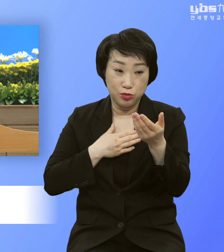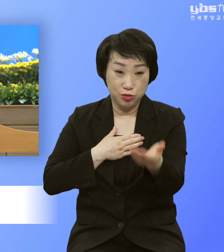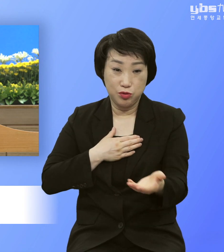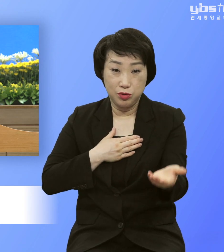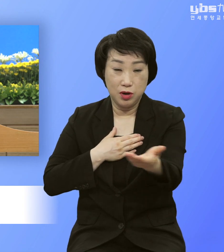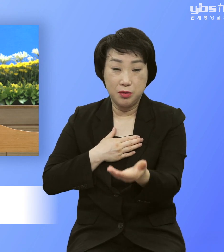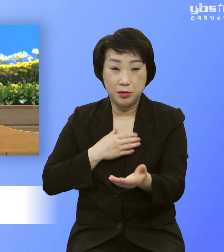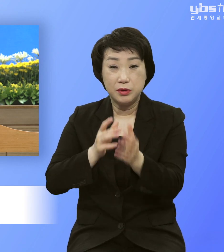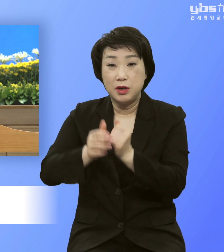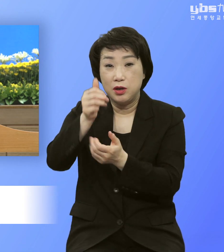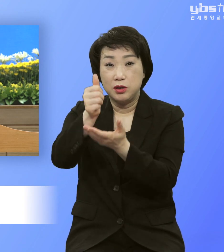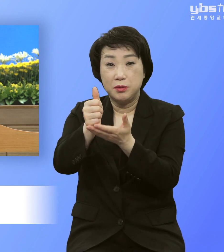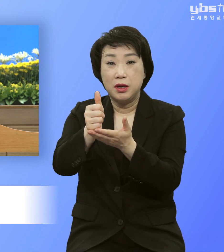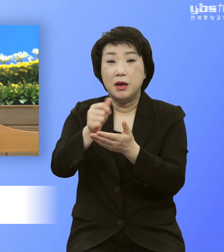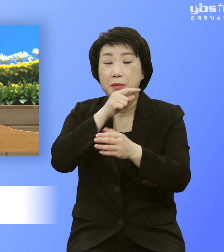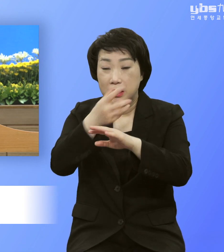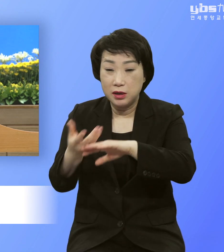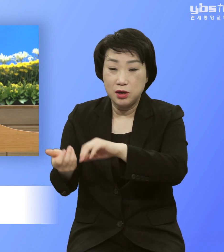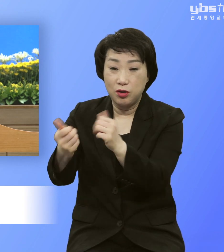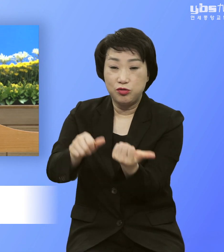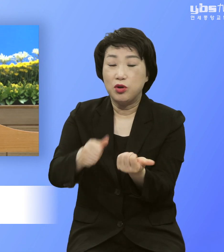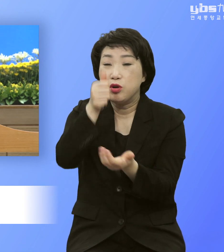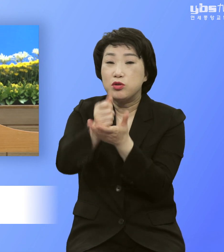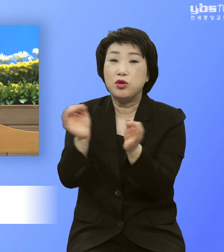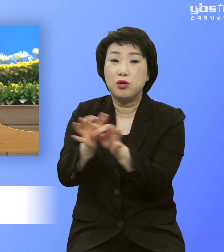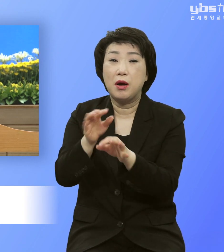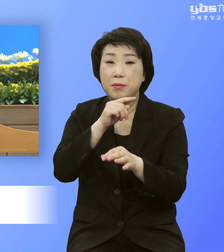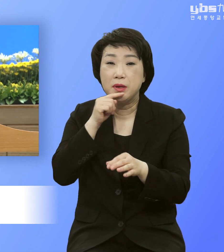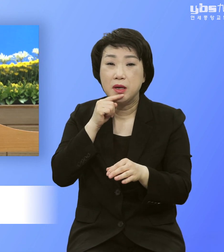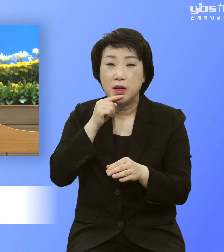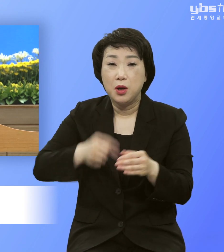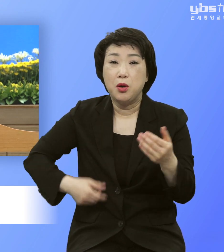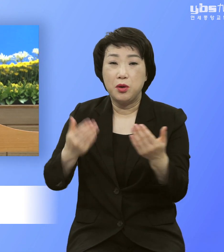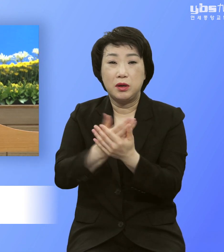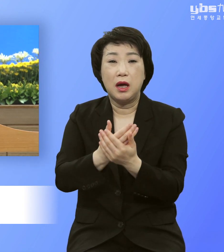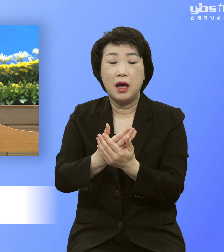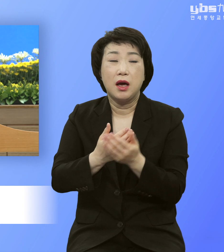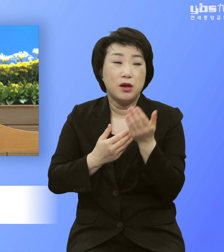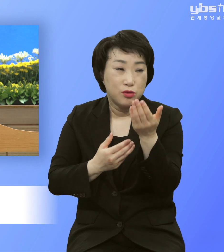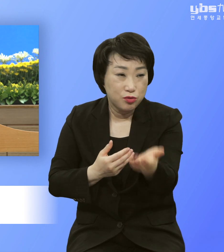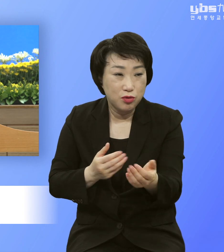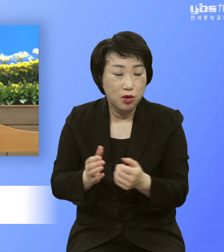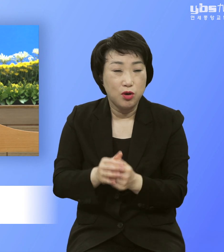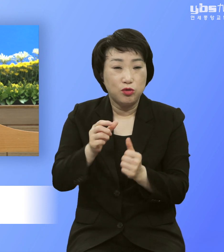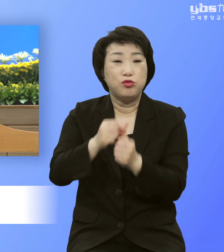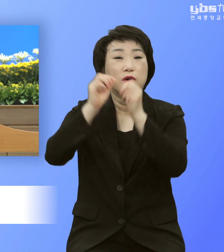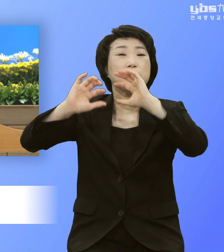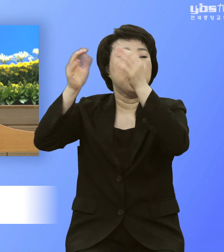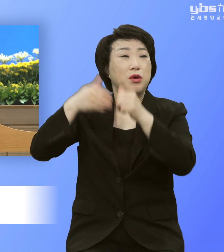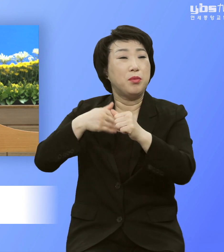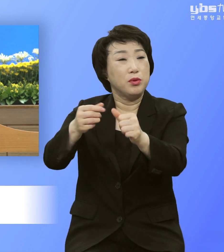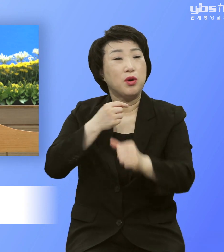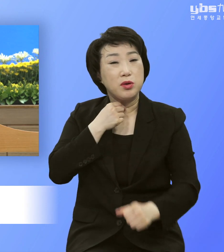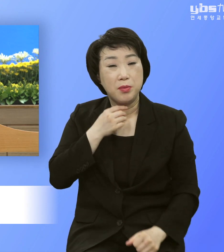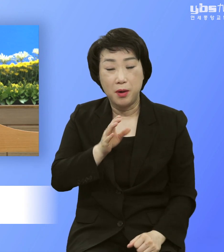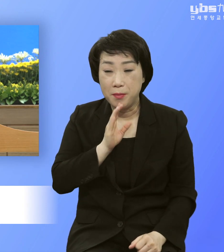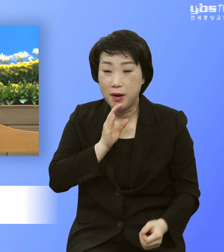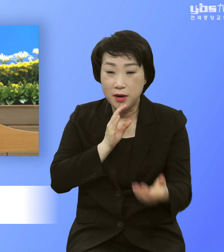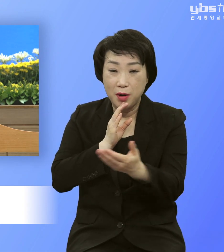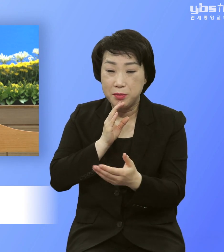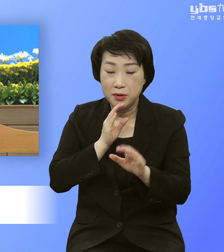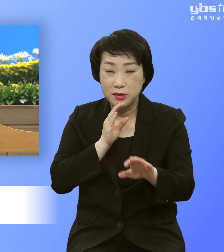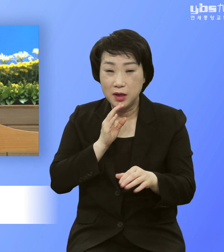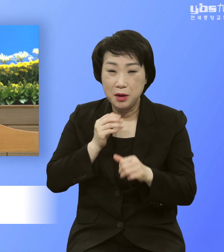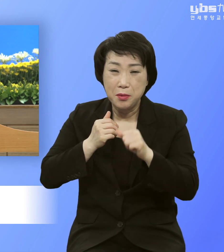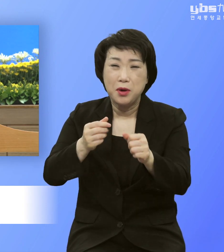하고 예수가 피 흘리신 속죄의 피에 회개시키고 구원받아 천국 보내려고 하는데도, 보내려고